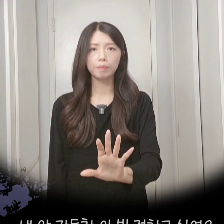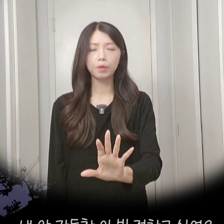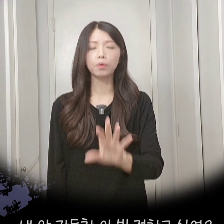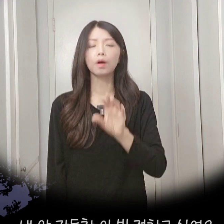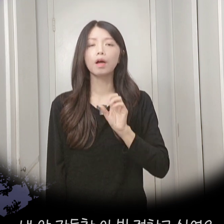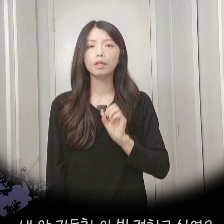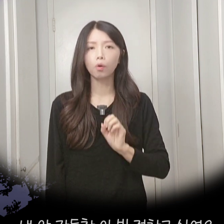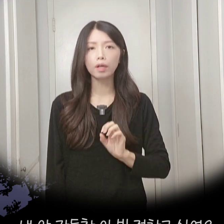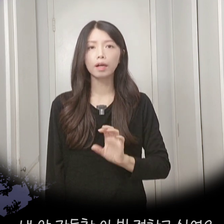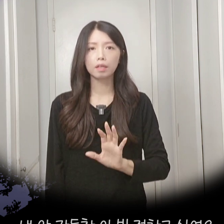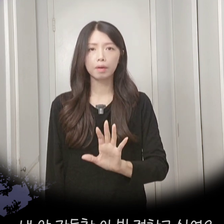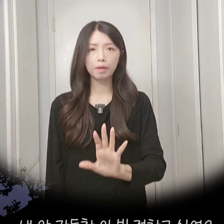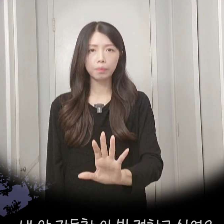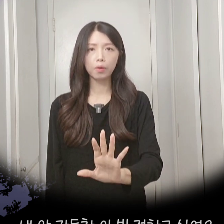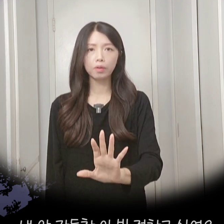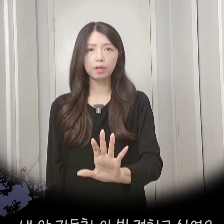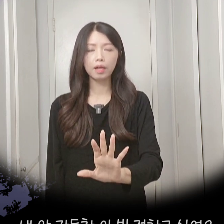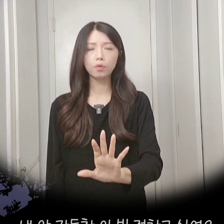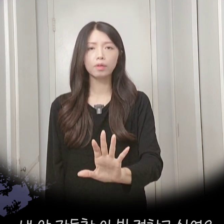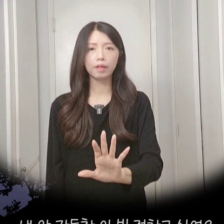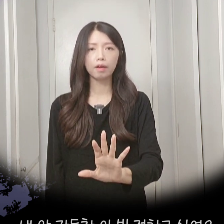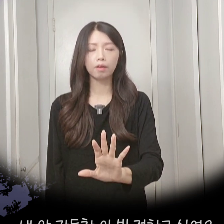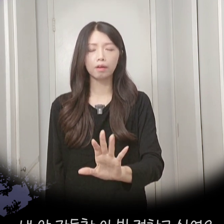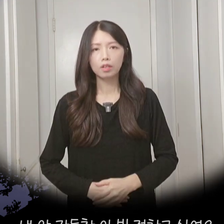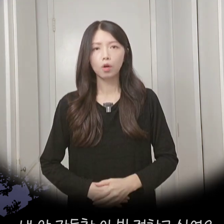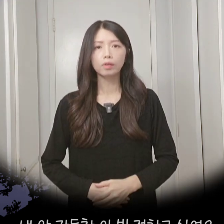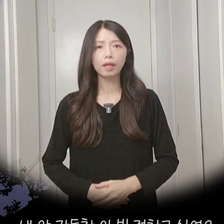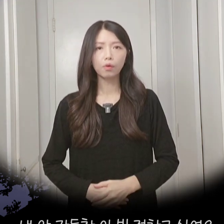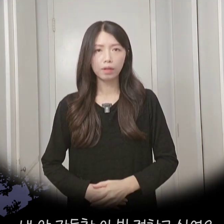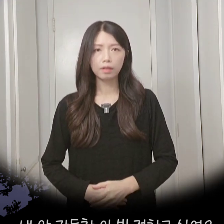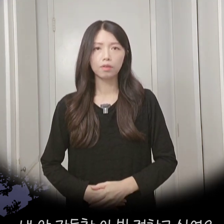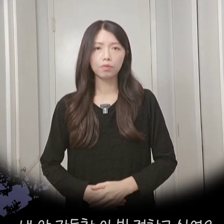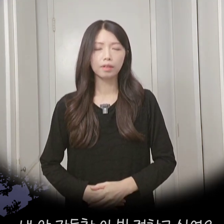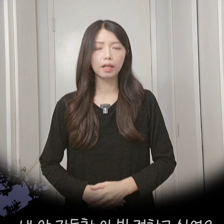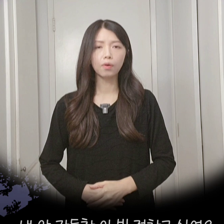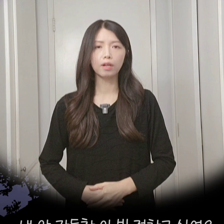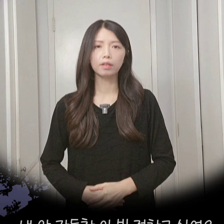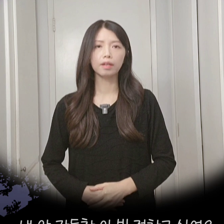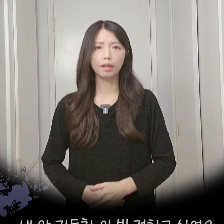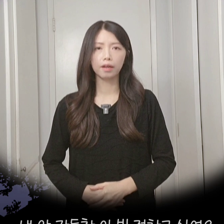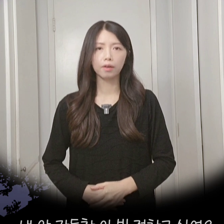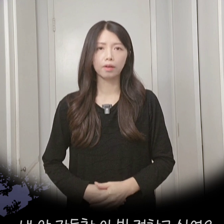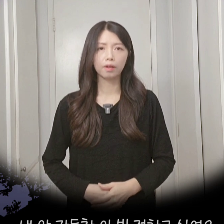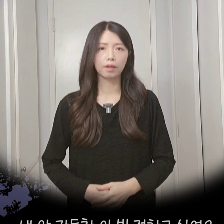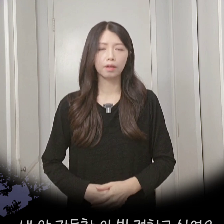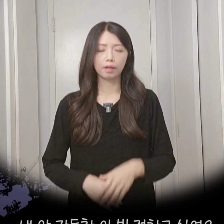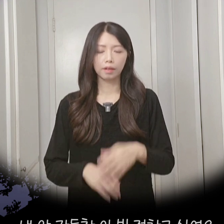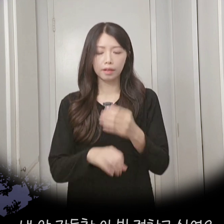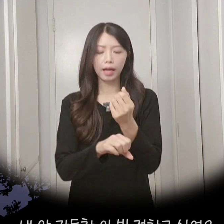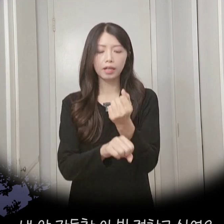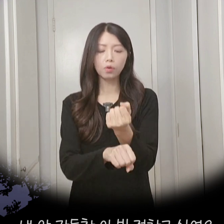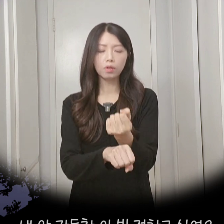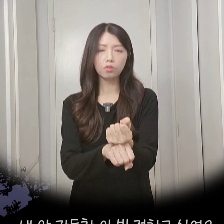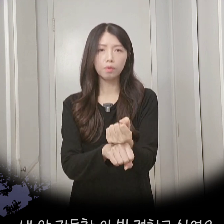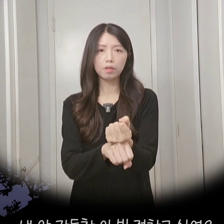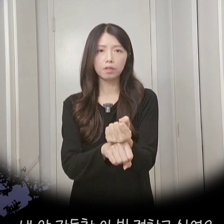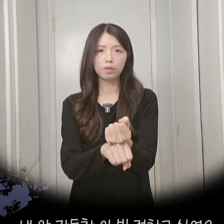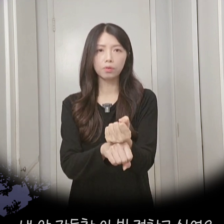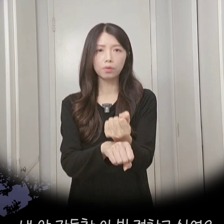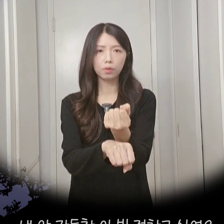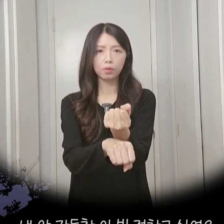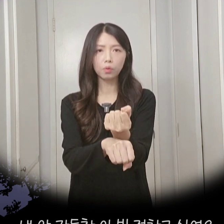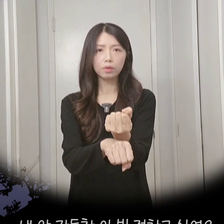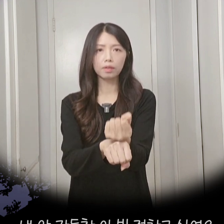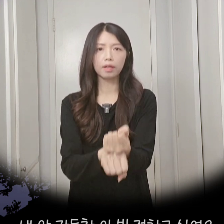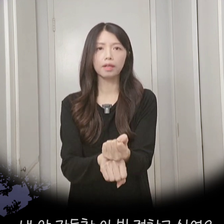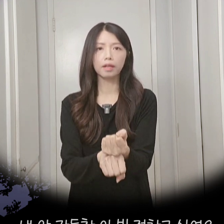그런 의미로 여기까지만 표현을 해줬는데요. 전하다라고 한 뜻의 수어는 따로 알려드릴게요. 양손을 주먹을